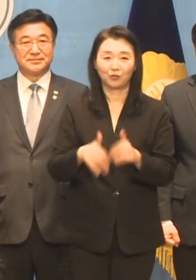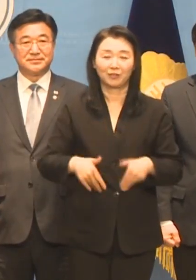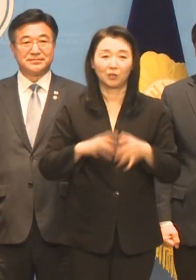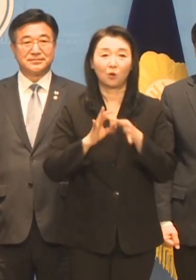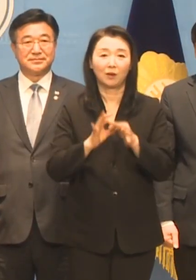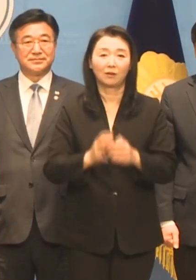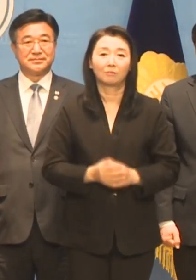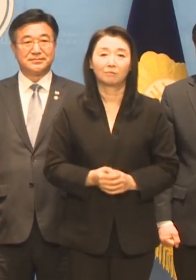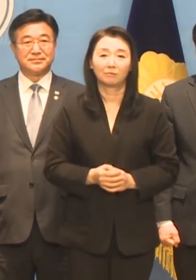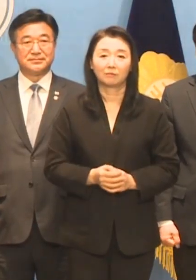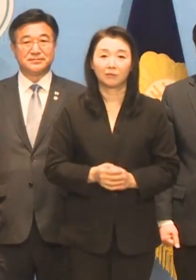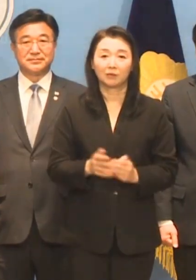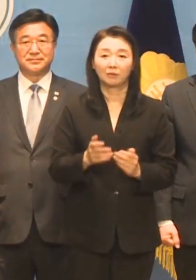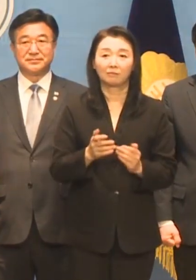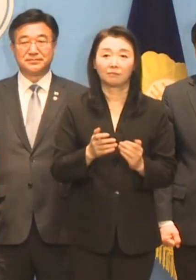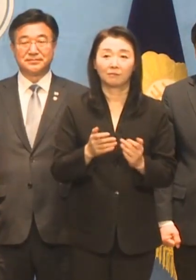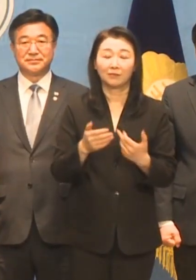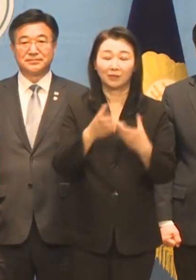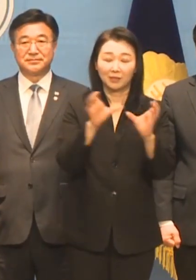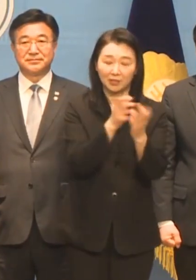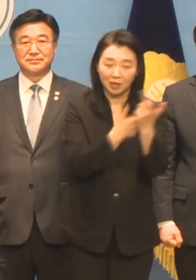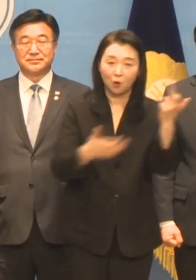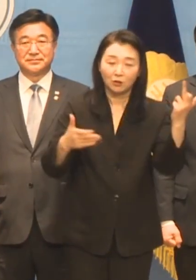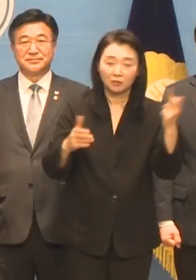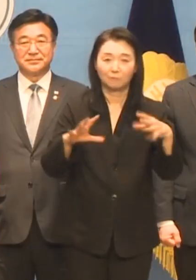강훈식 총괄본부장입니다.